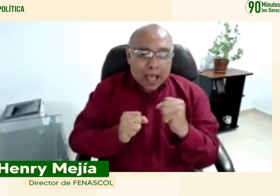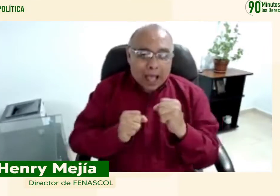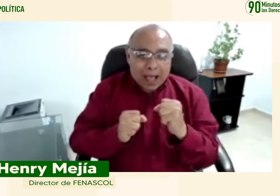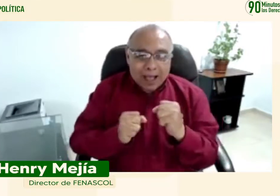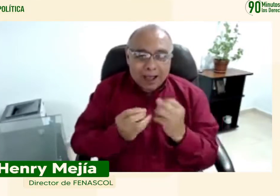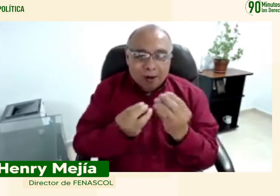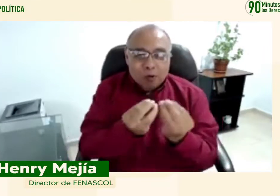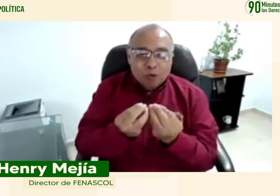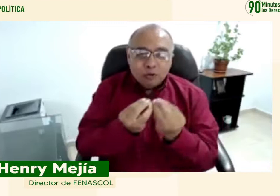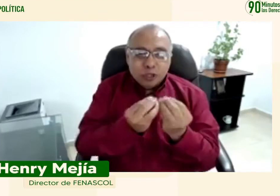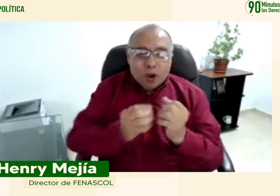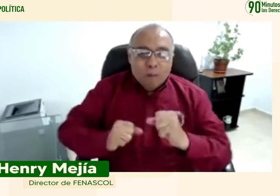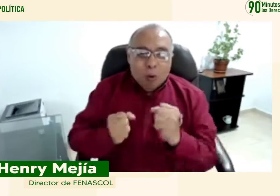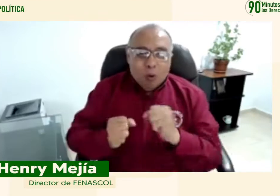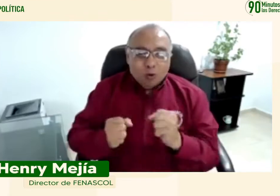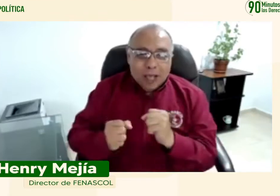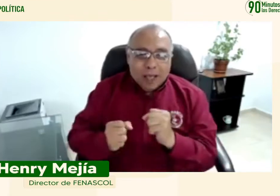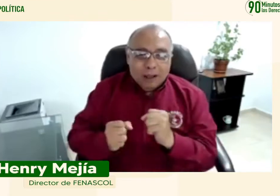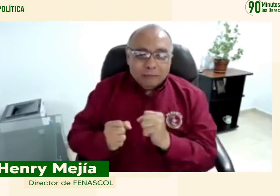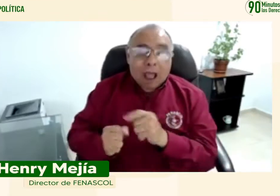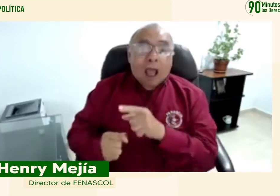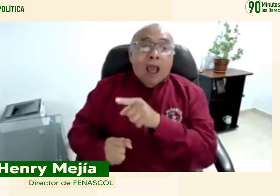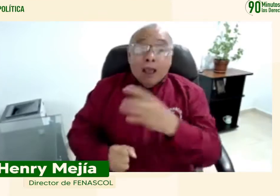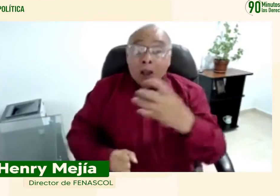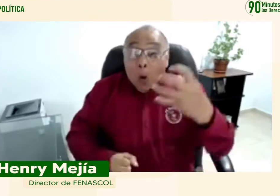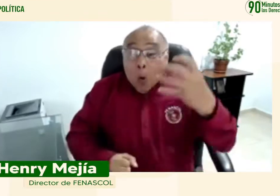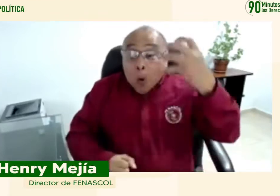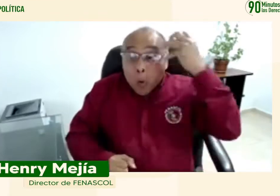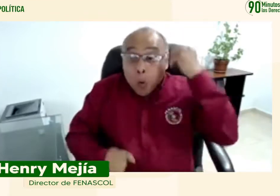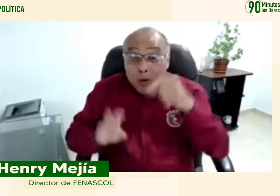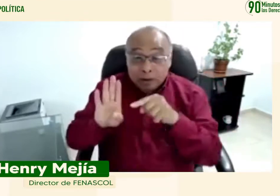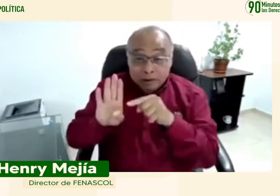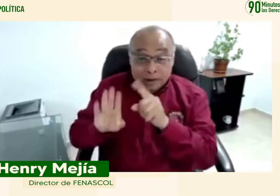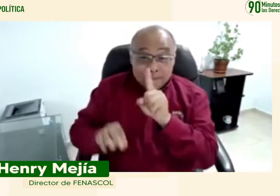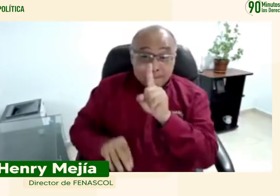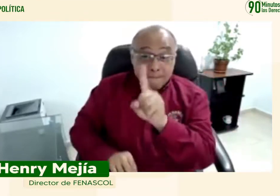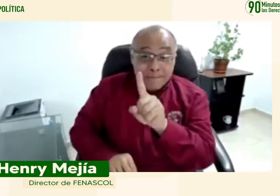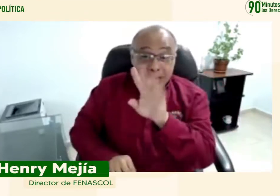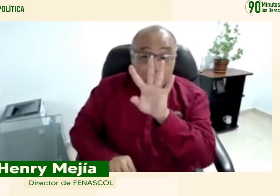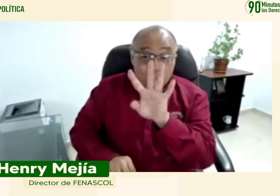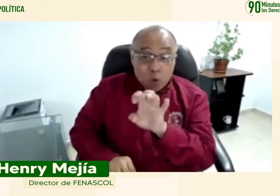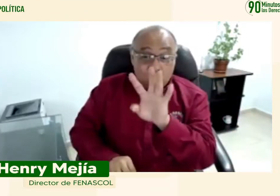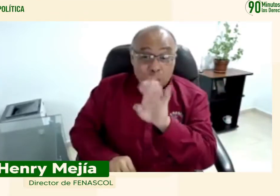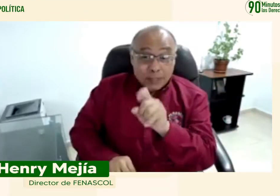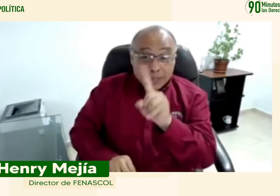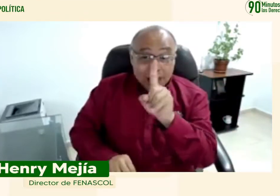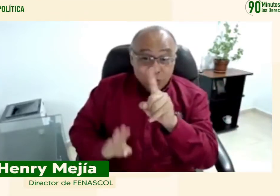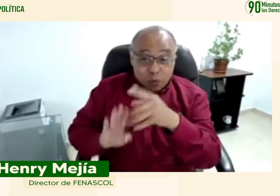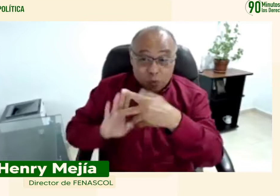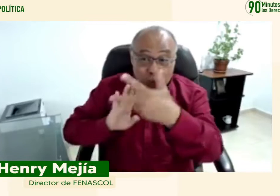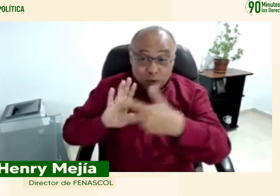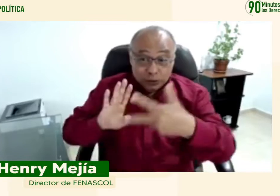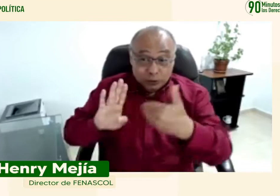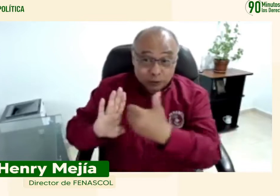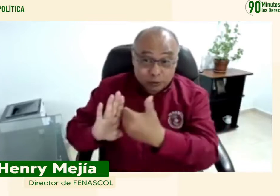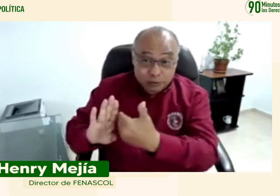concejal en bogotá él ha sido parte del consejo en esa época de más o menos